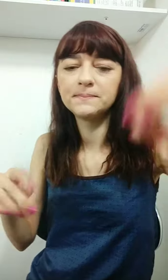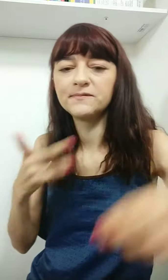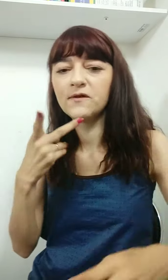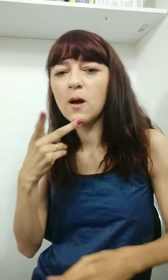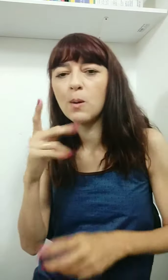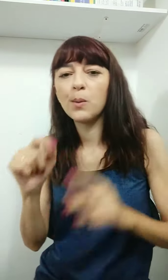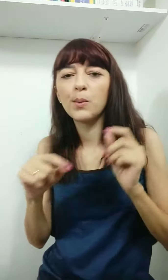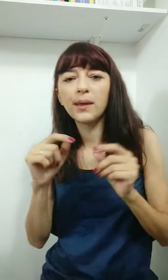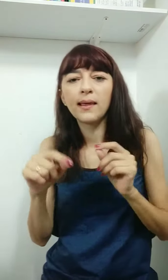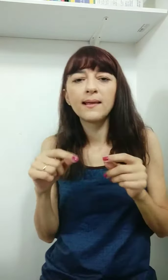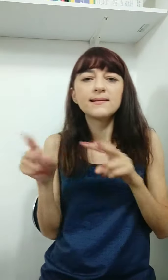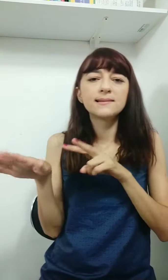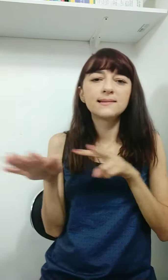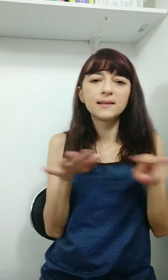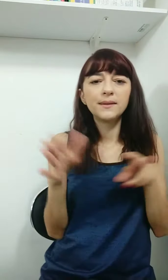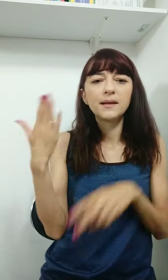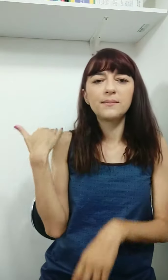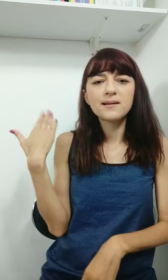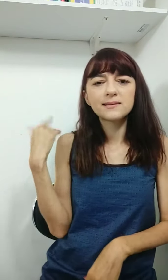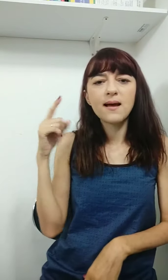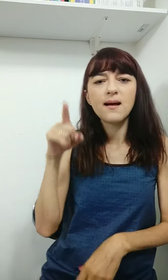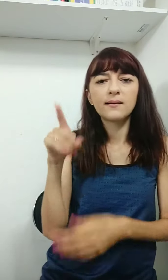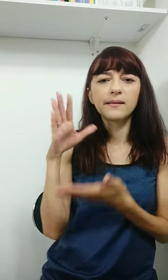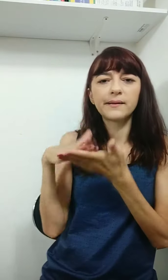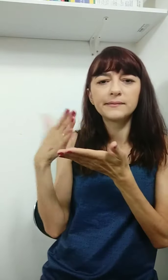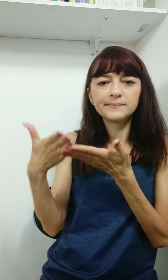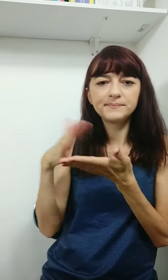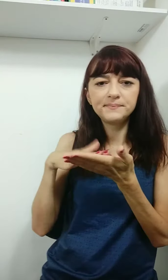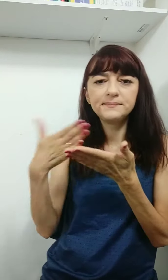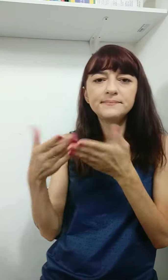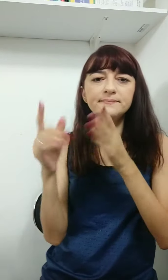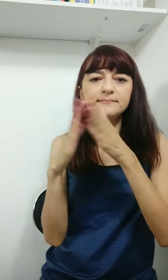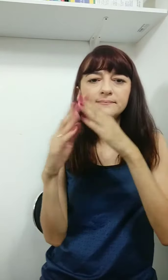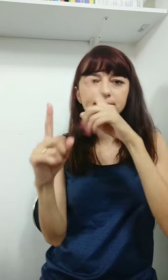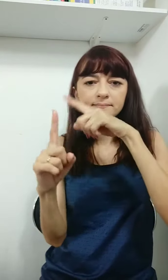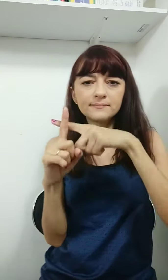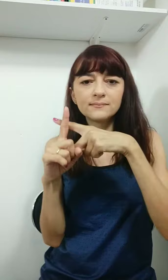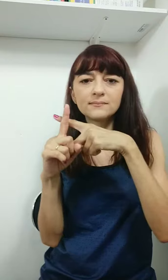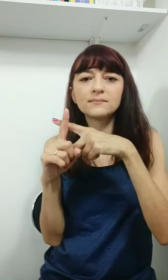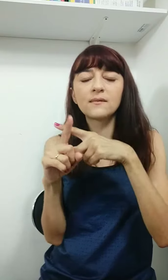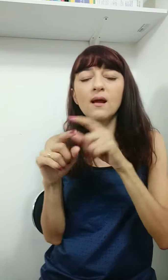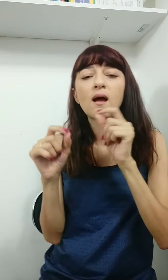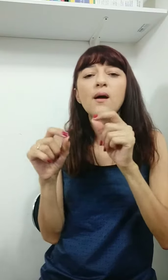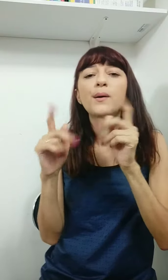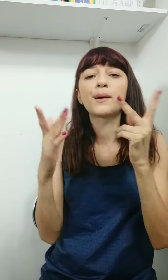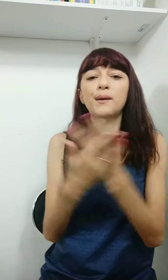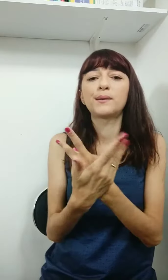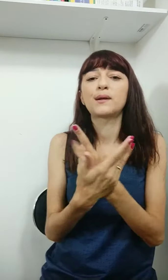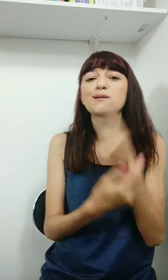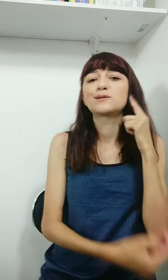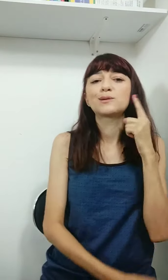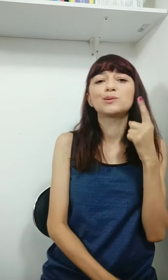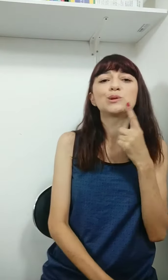Temos aqui mais uma pergunta. Uma pessoa perguntou para mim, falou que semana passada ela interpretou na igreja e